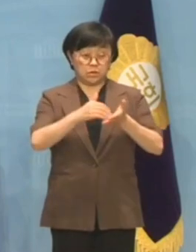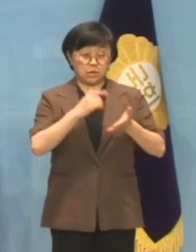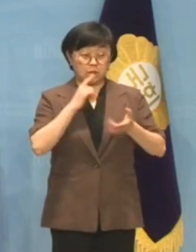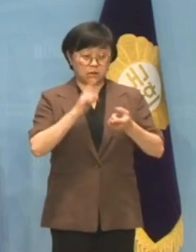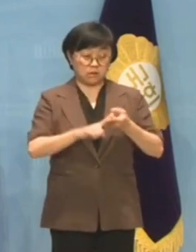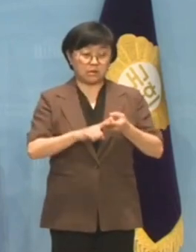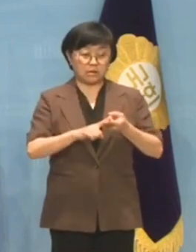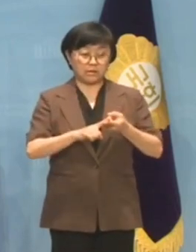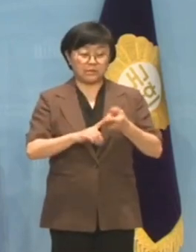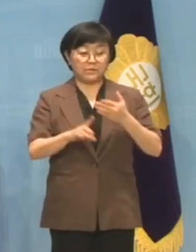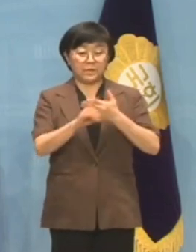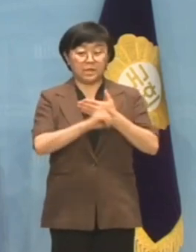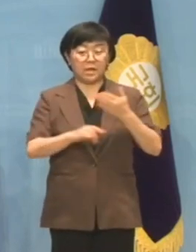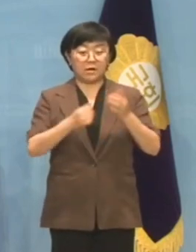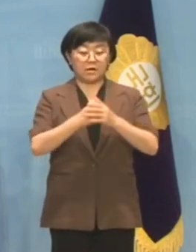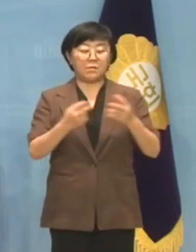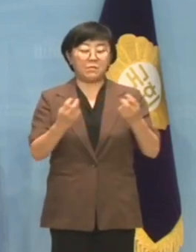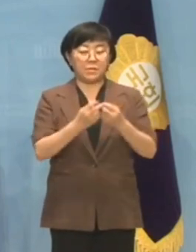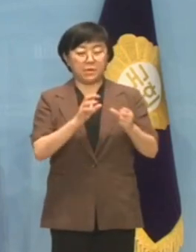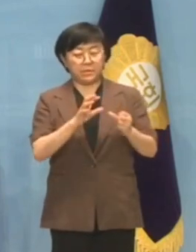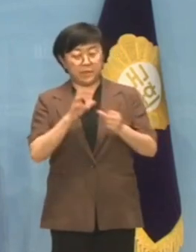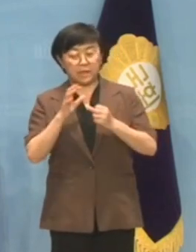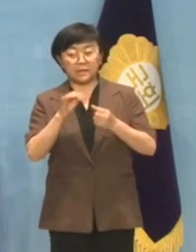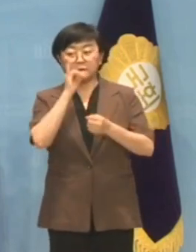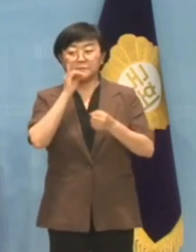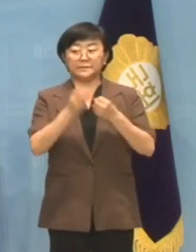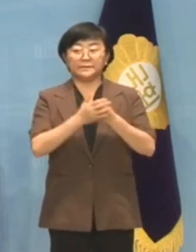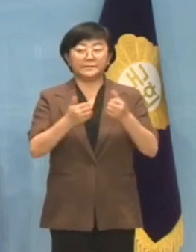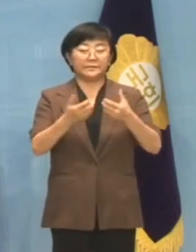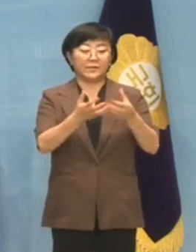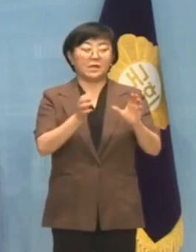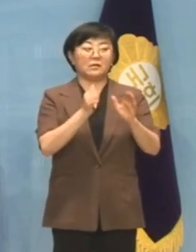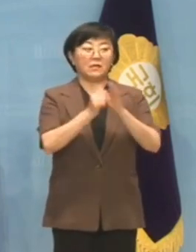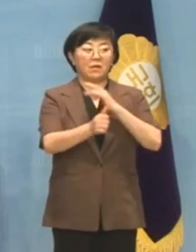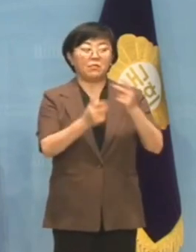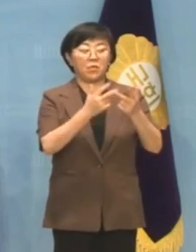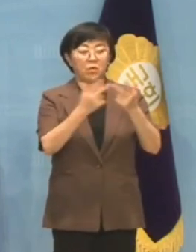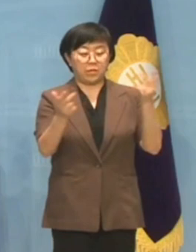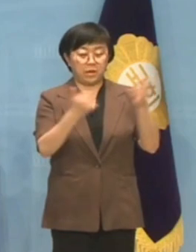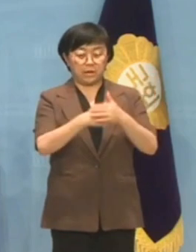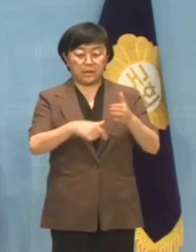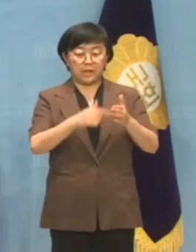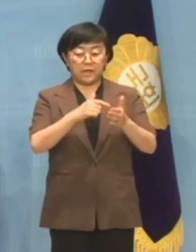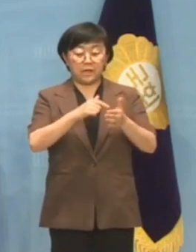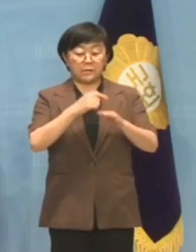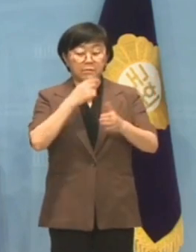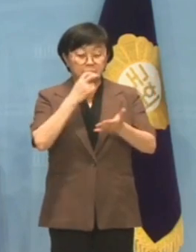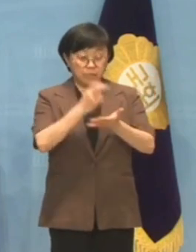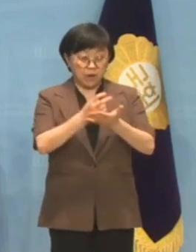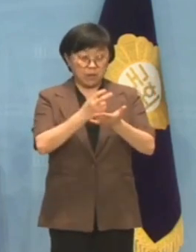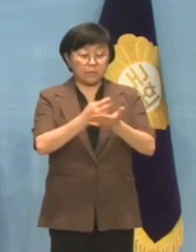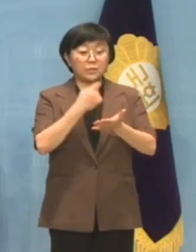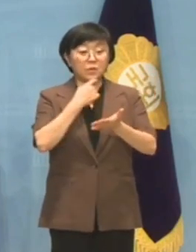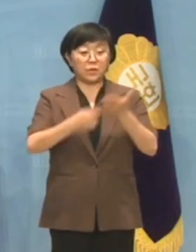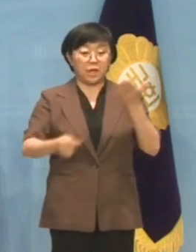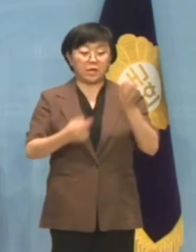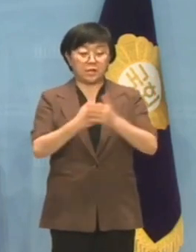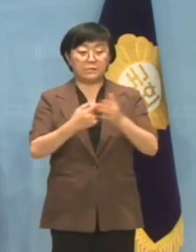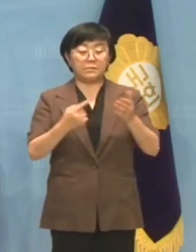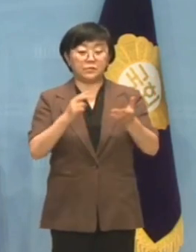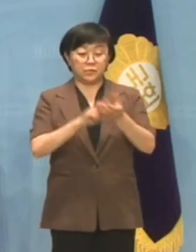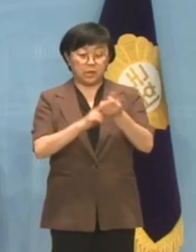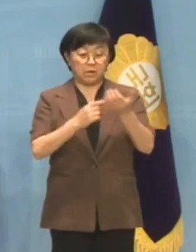것을 빙자해 온갖 수단과 방법을 동원하여 당대표의 사법 리스크를 덮으려고 하면 할수록